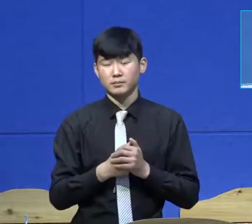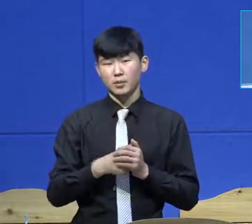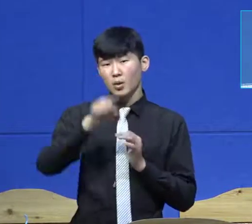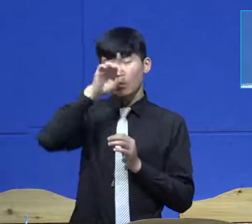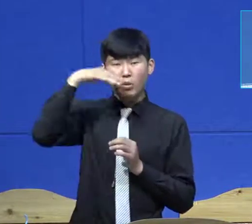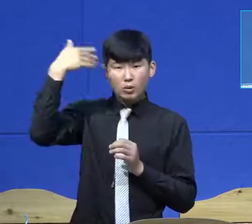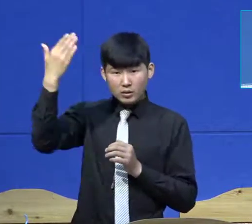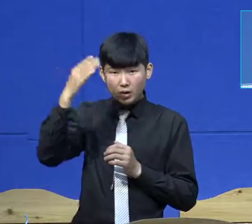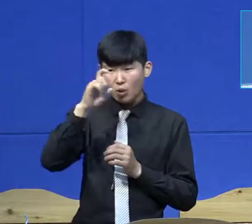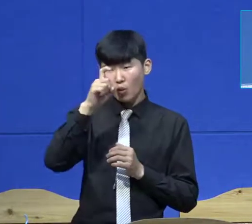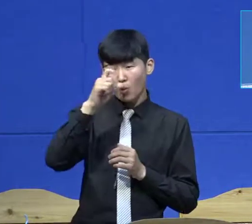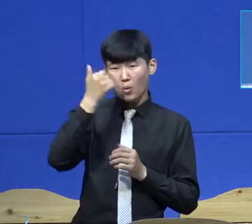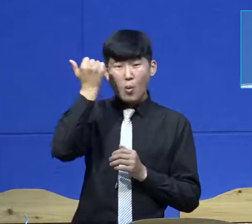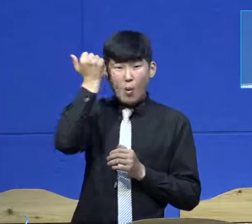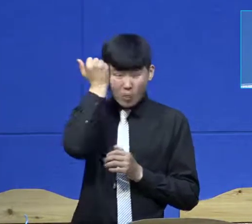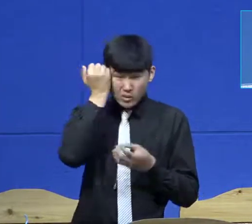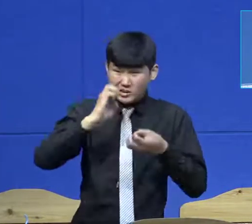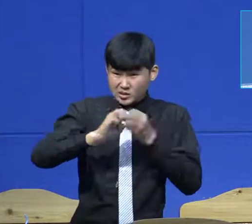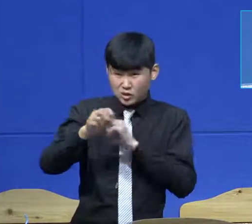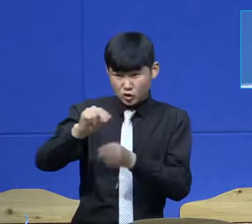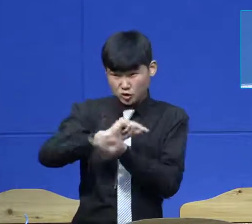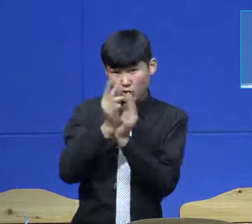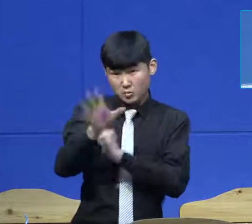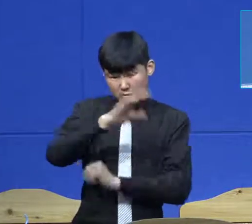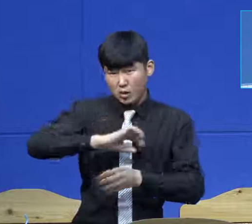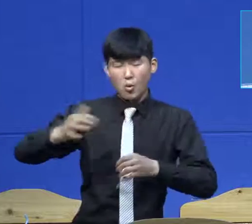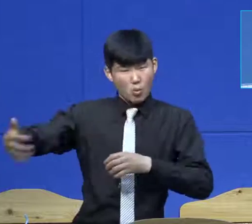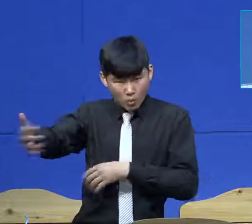Бурхны хургын гүйцээсэн тэр золилтыг хураацгаая.